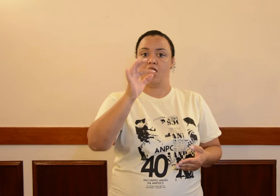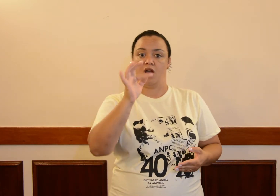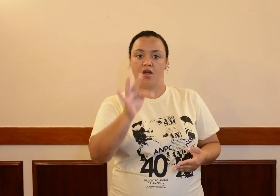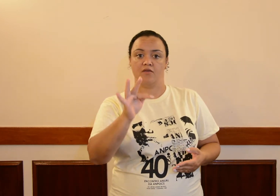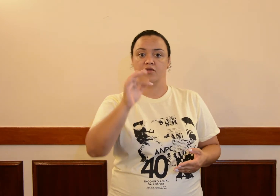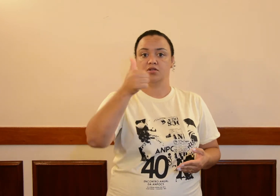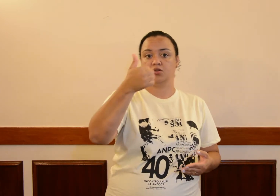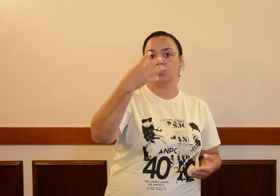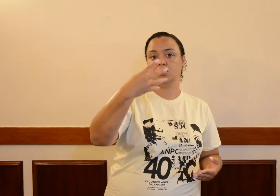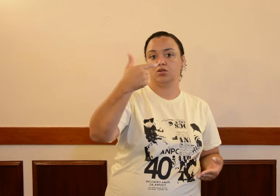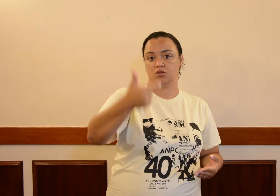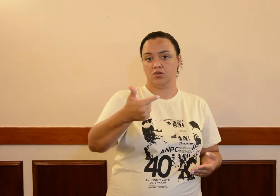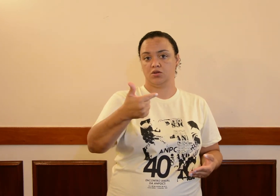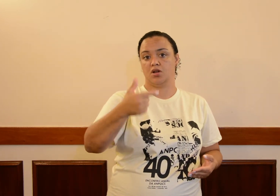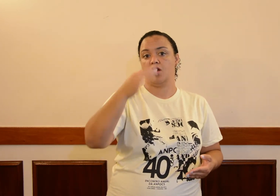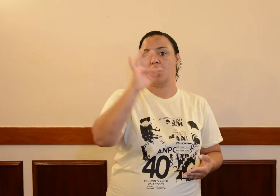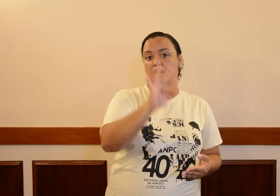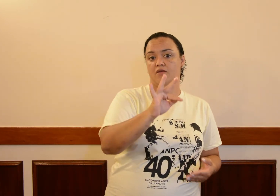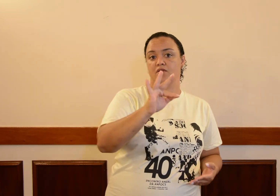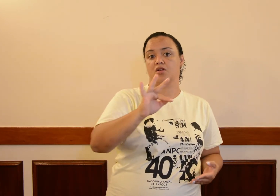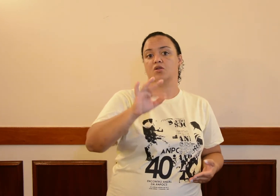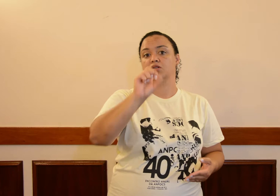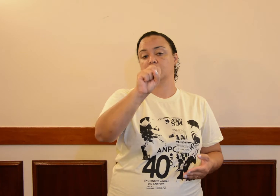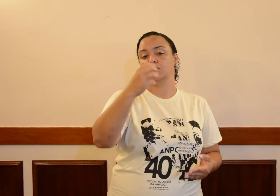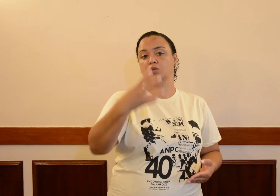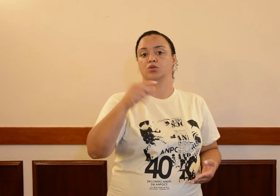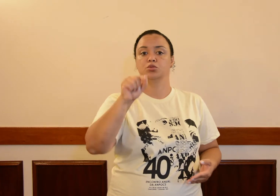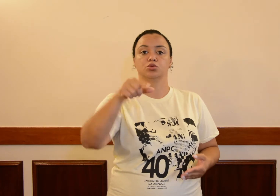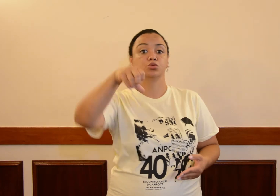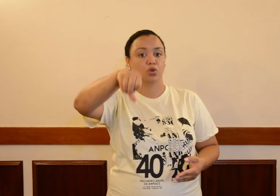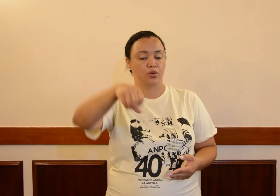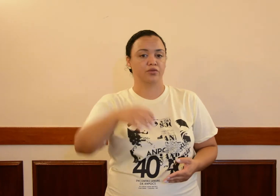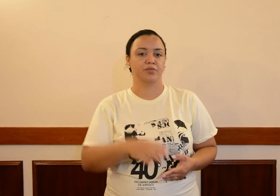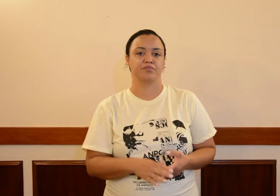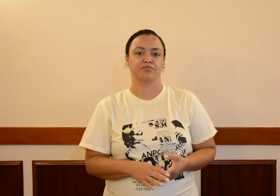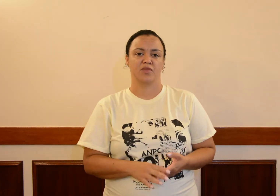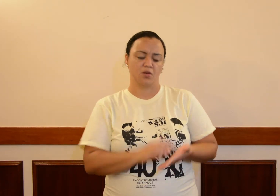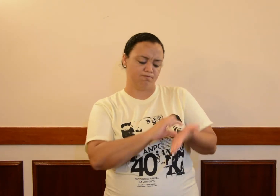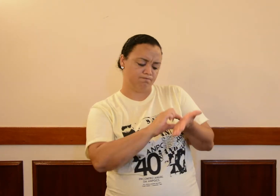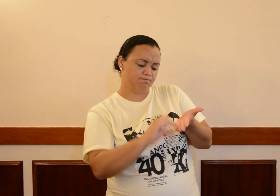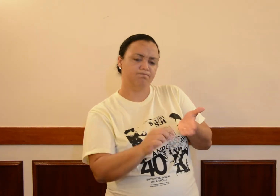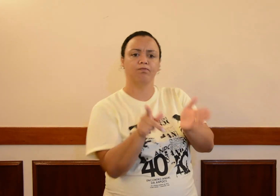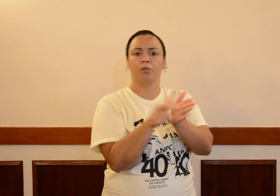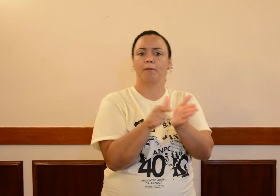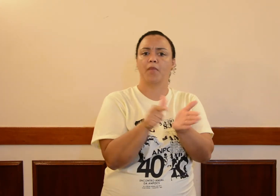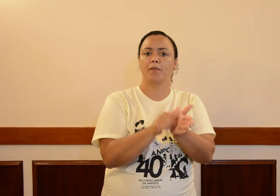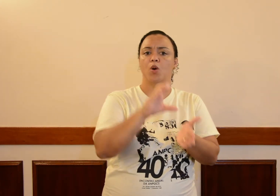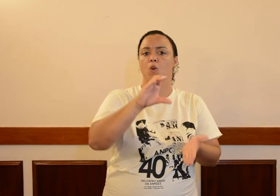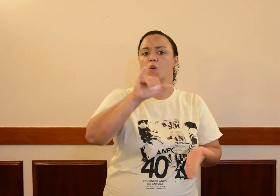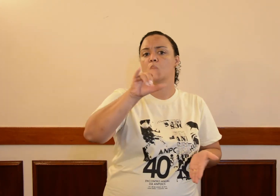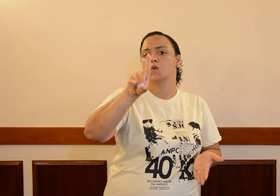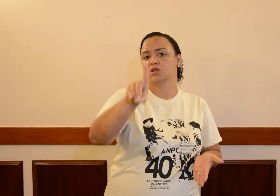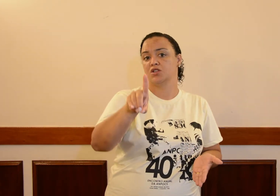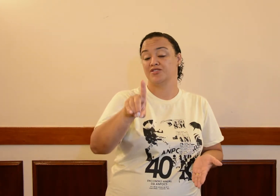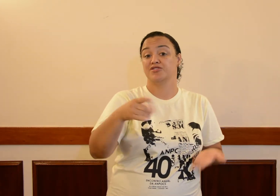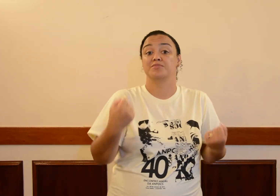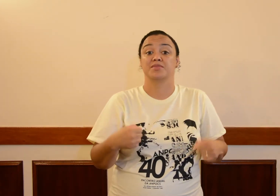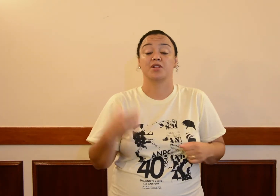F7.5, F84.9. Tal documento do CID era necessário para que Tomás comprovasse que tinha